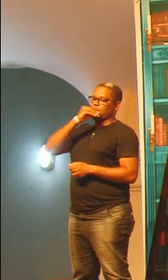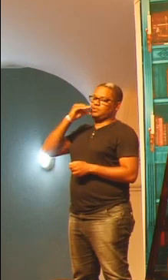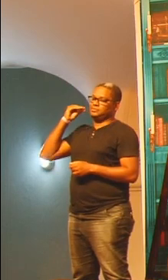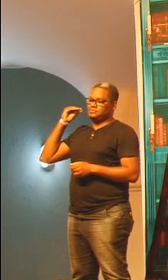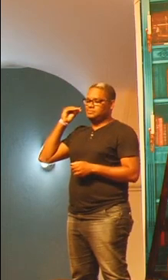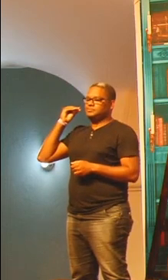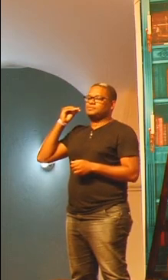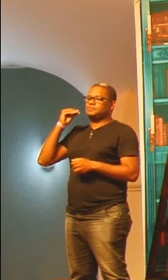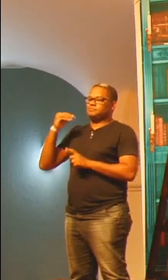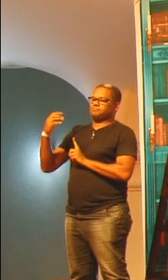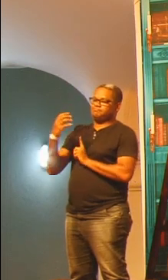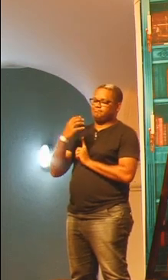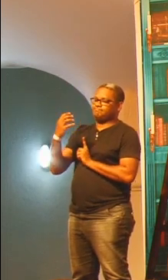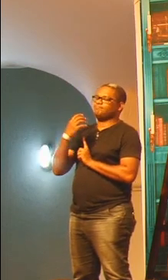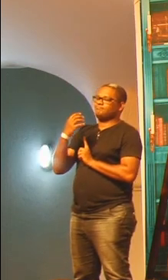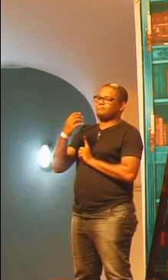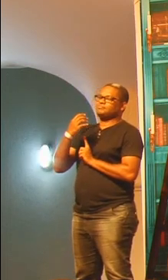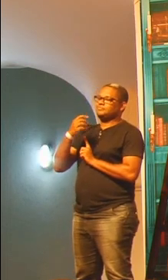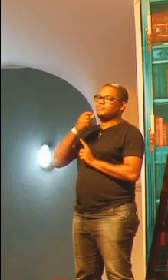uma onda